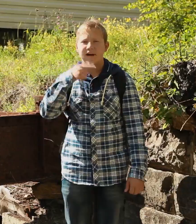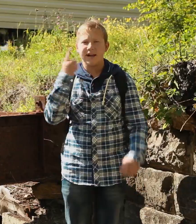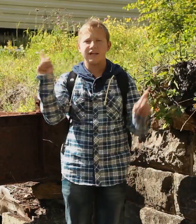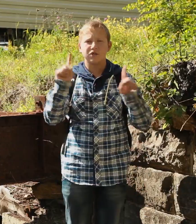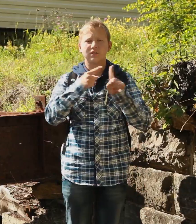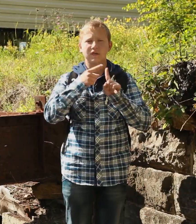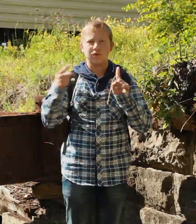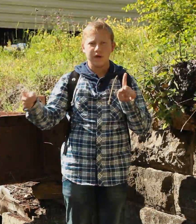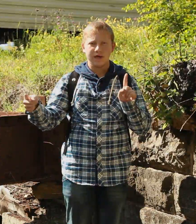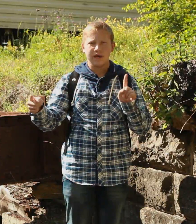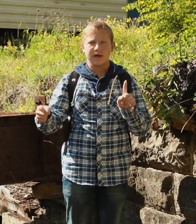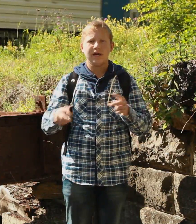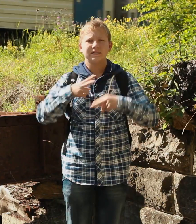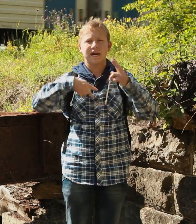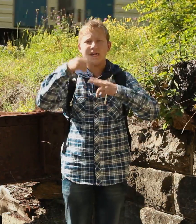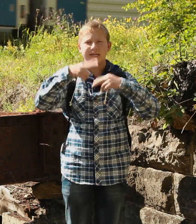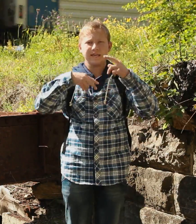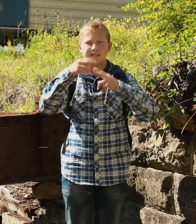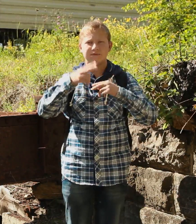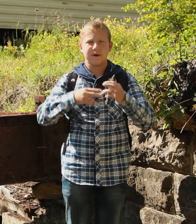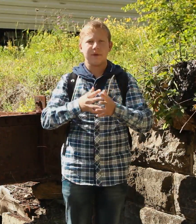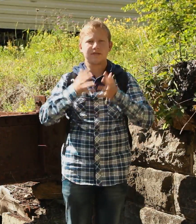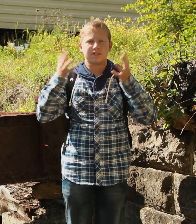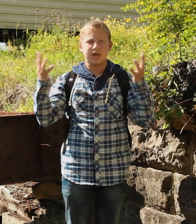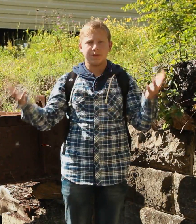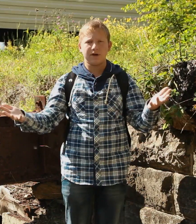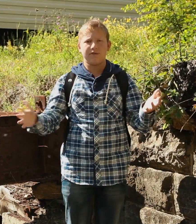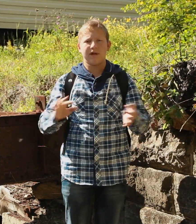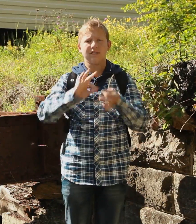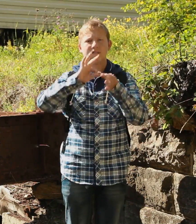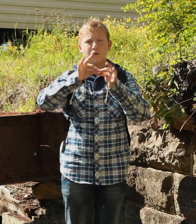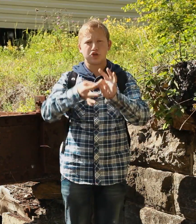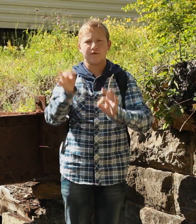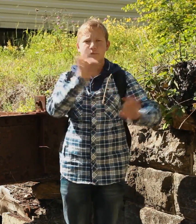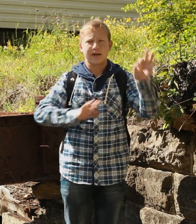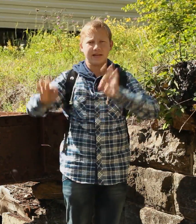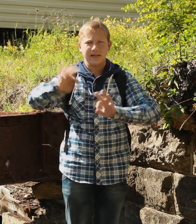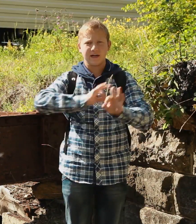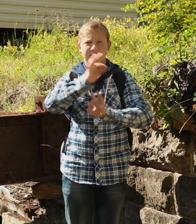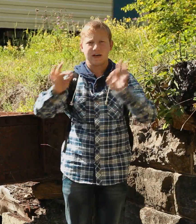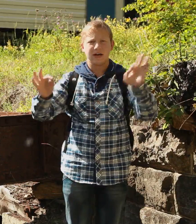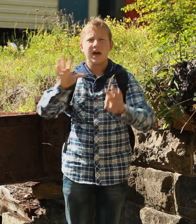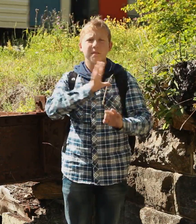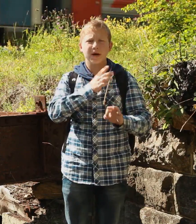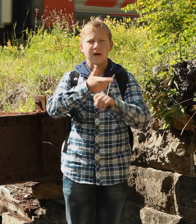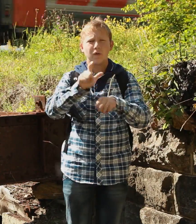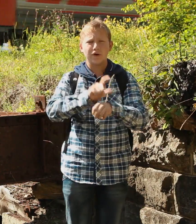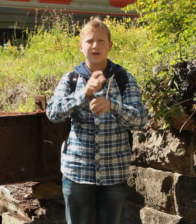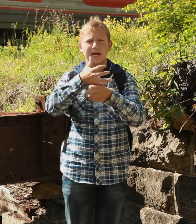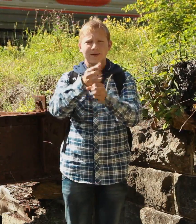Говорят, что сроки строительства масштабного и сложного проекта были очень